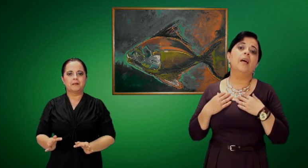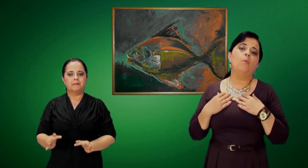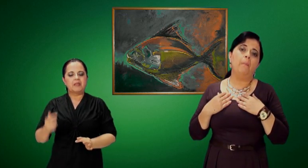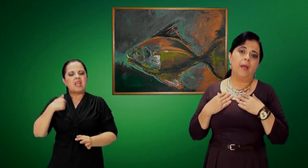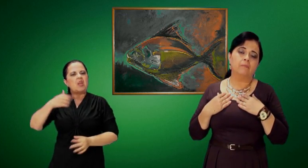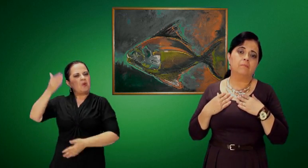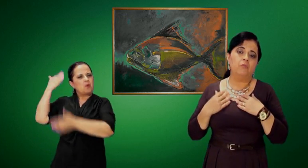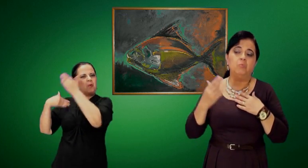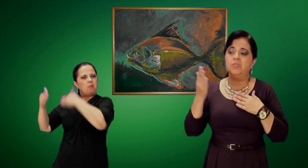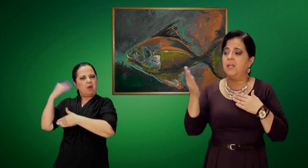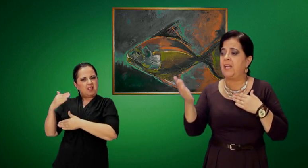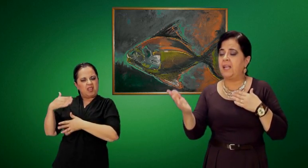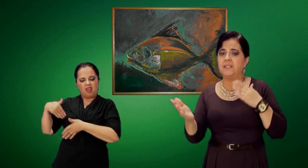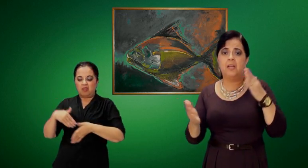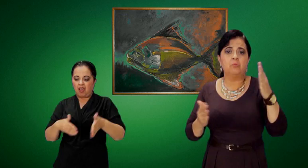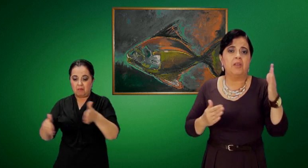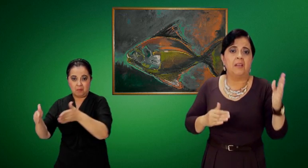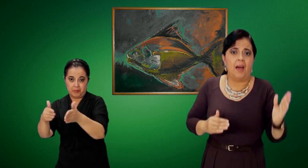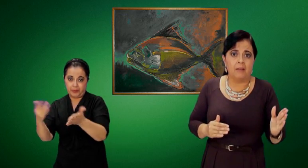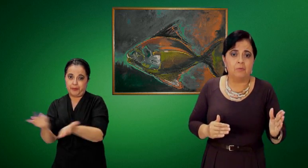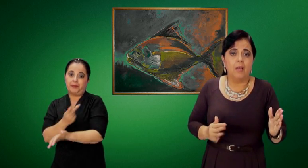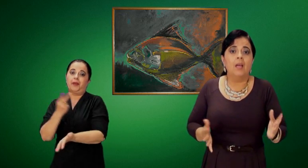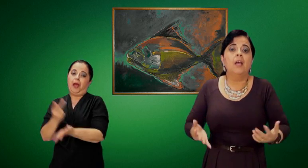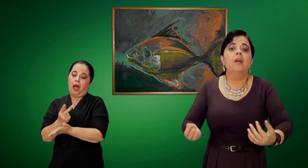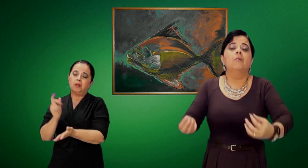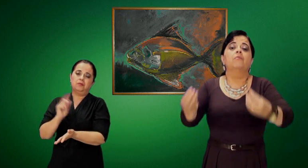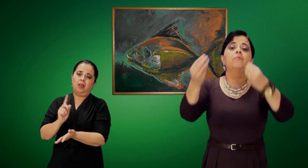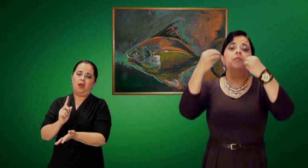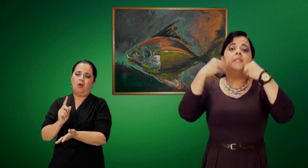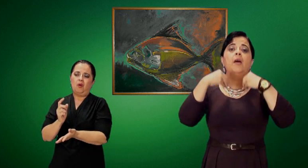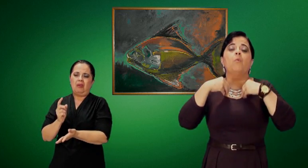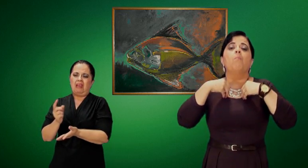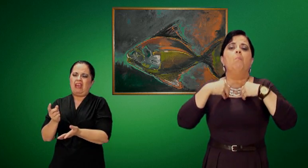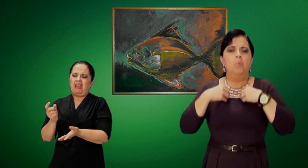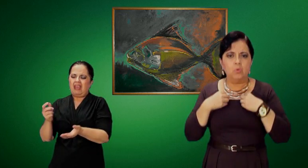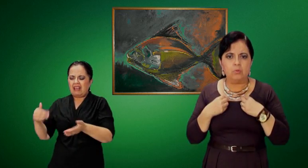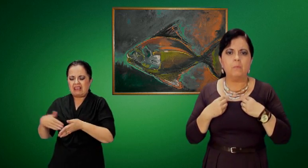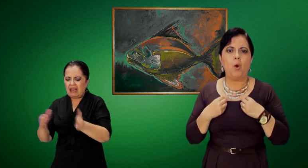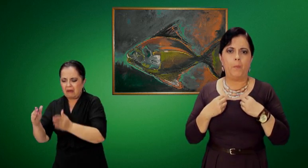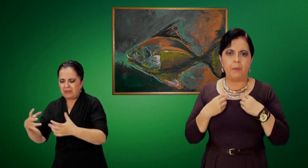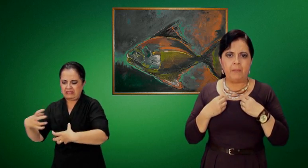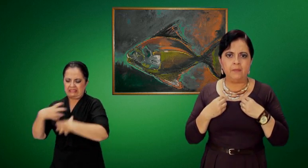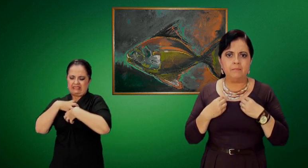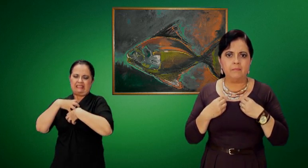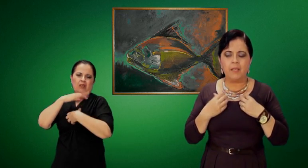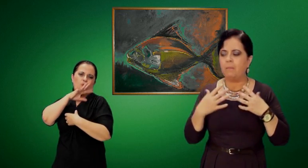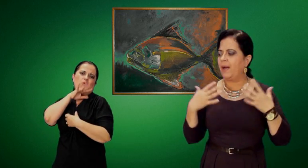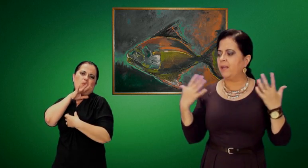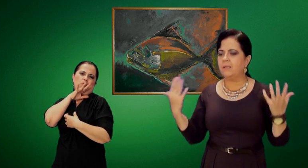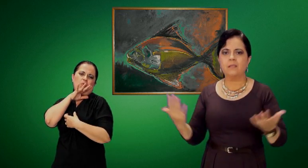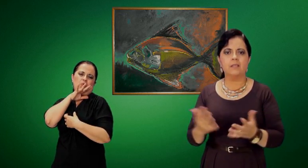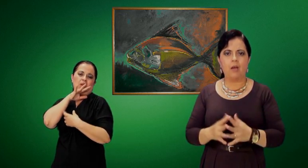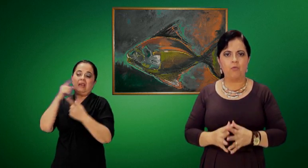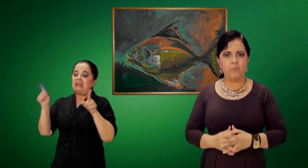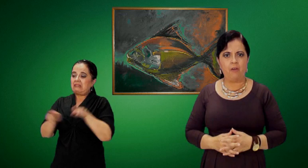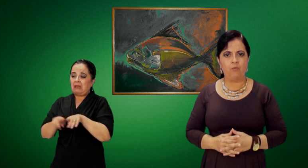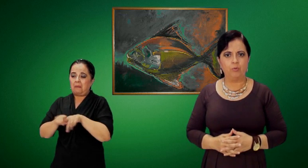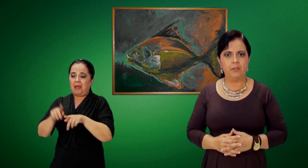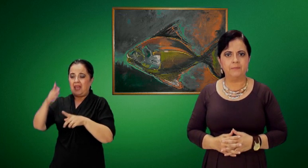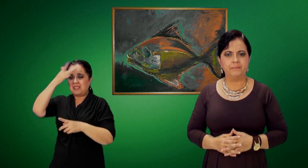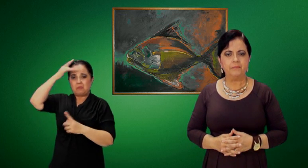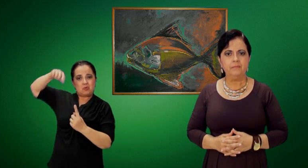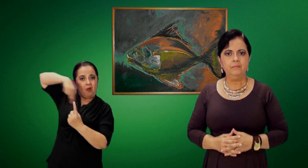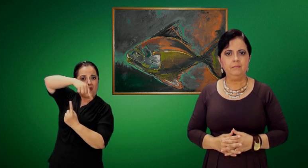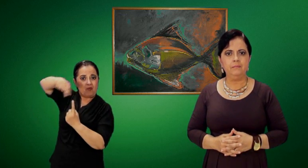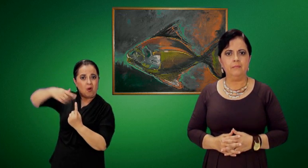me fizeram bem, não vamos dizer nem é certo nem é errado, fizeram muito mal para mim e para aqueles que estavam à minha